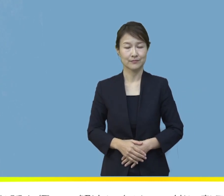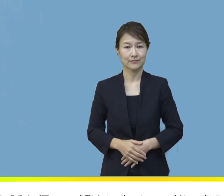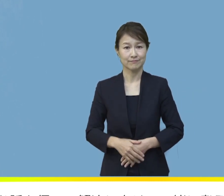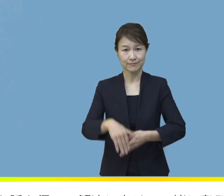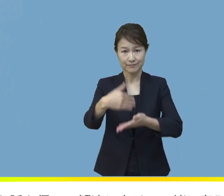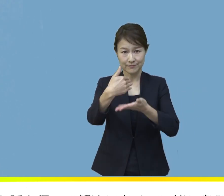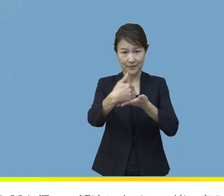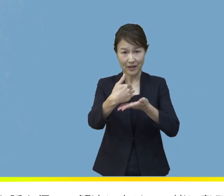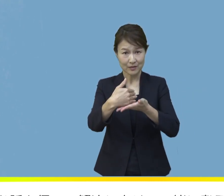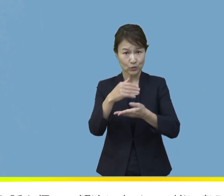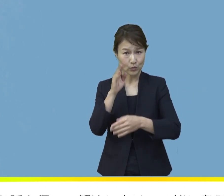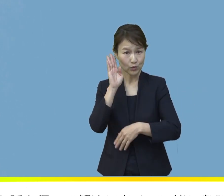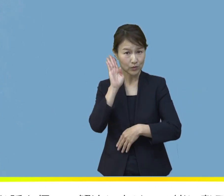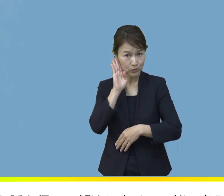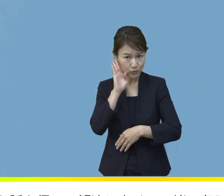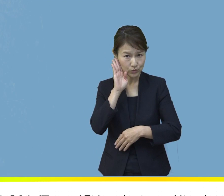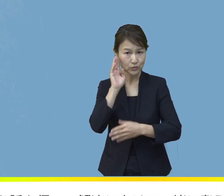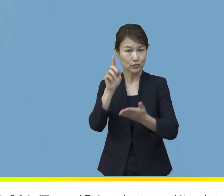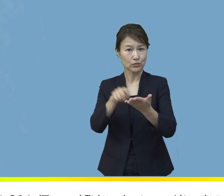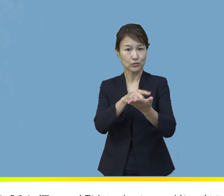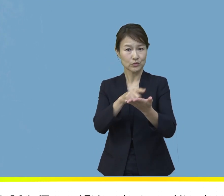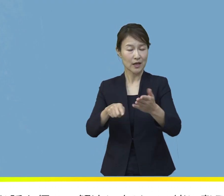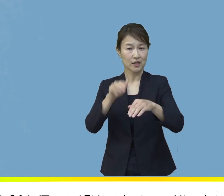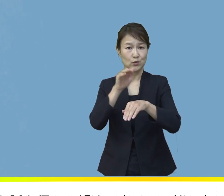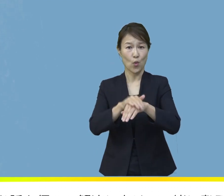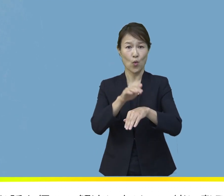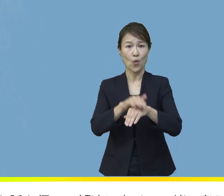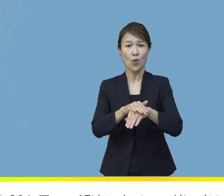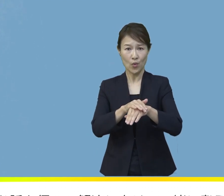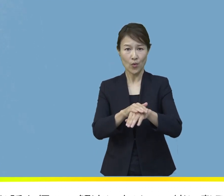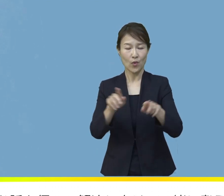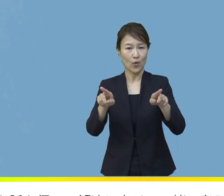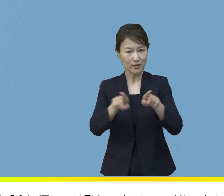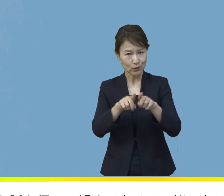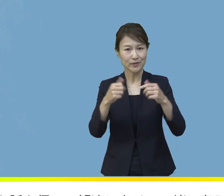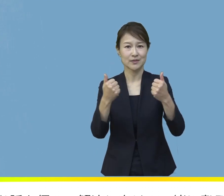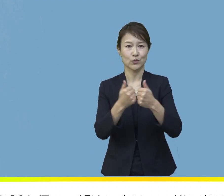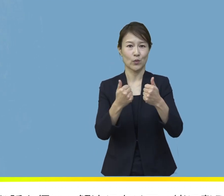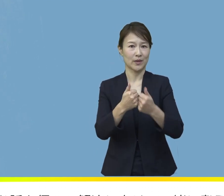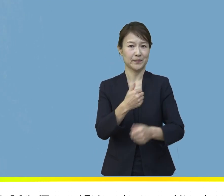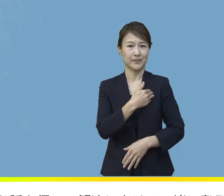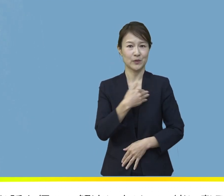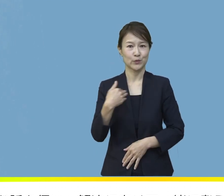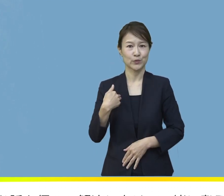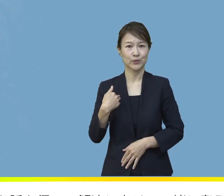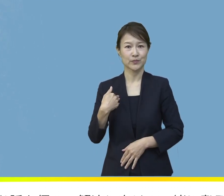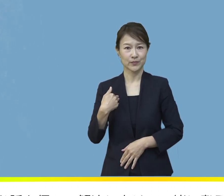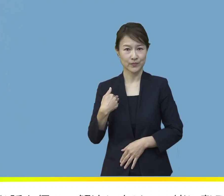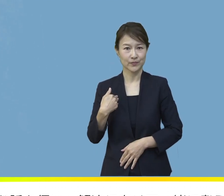お話を伺い解決に向けて一緒に考えます